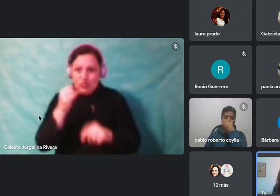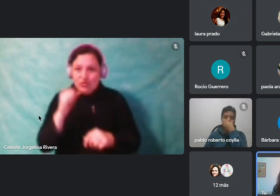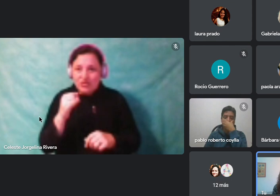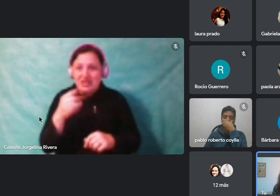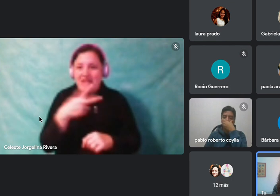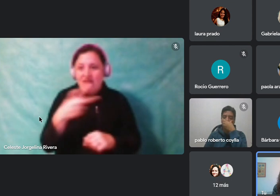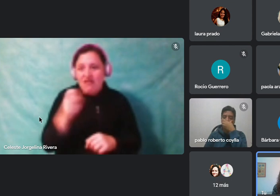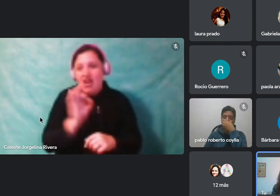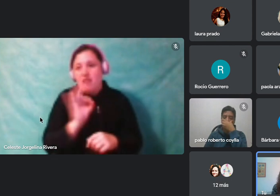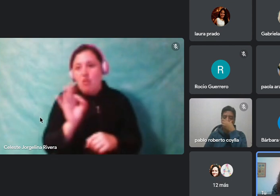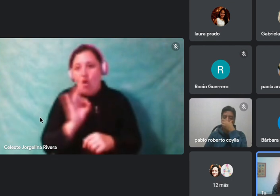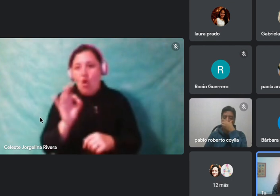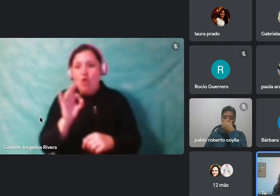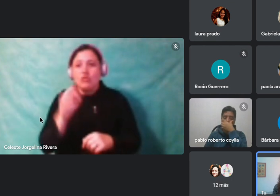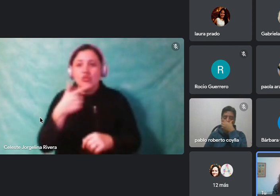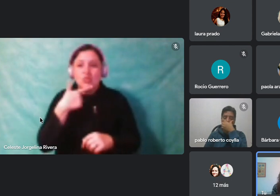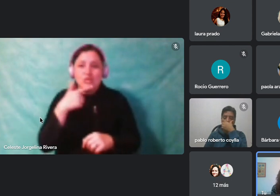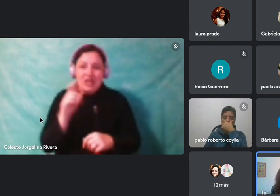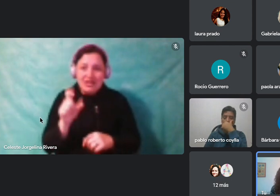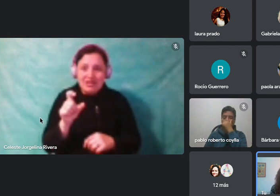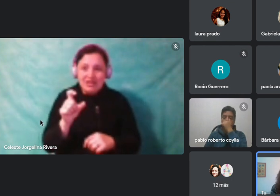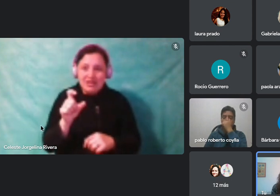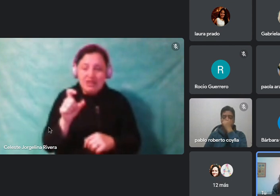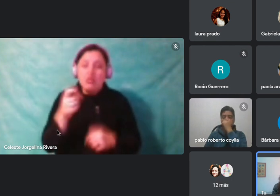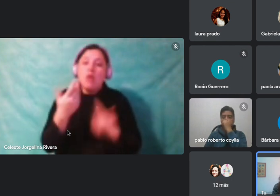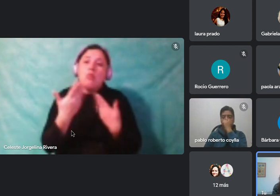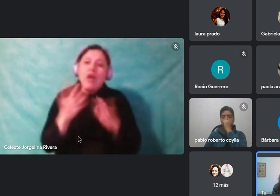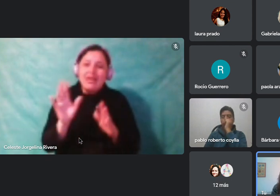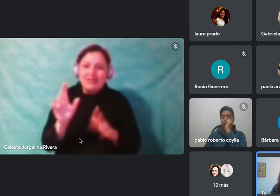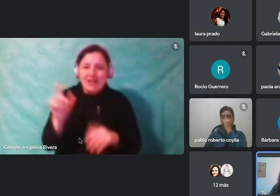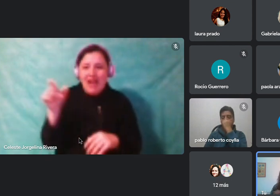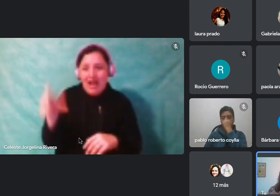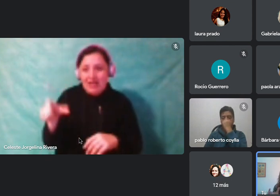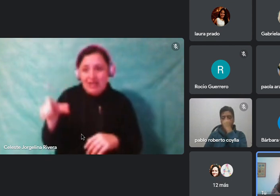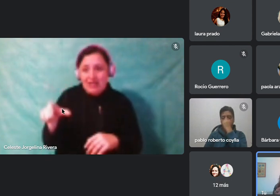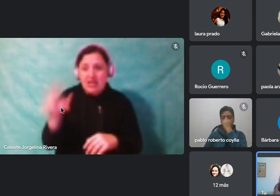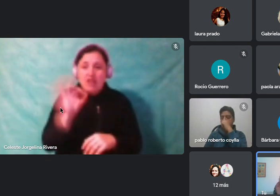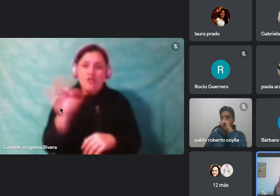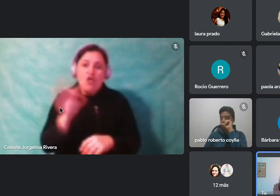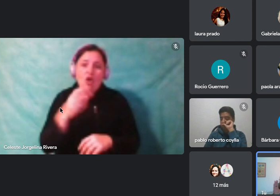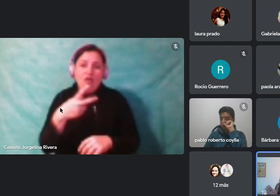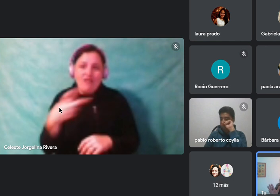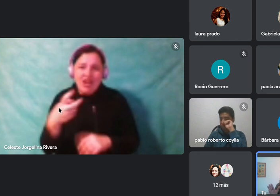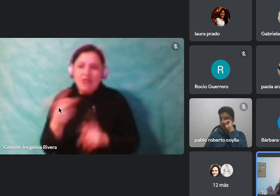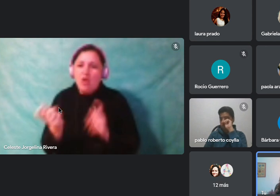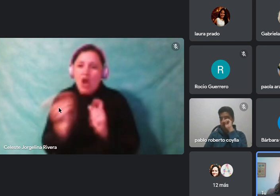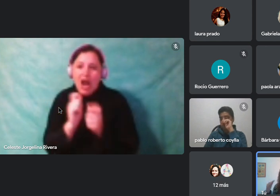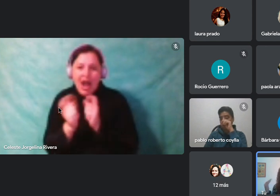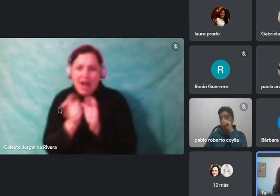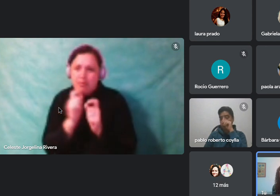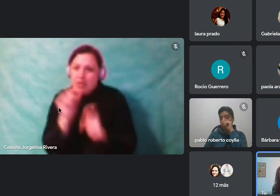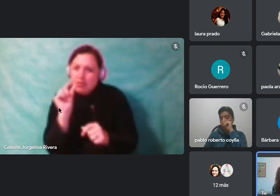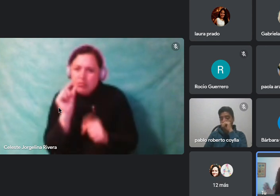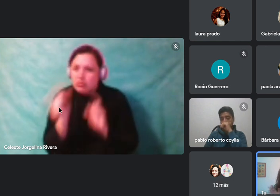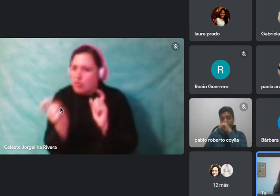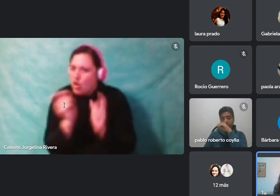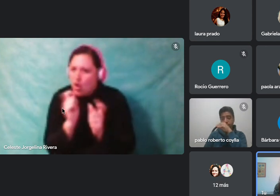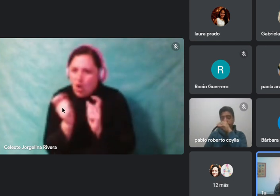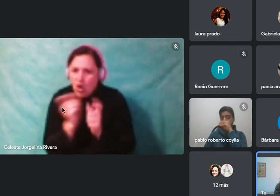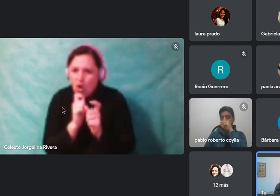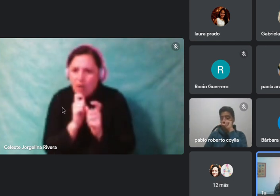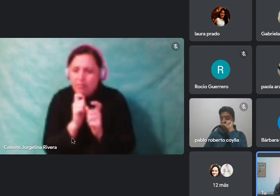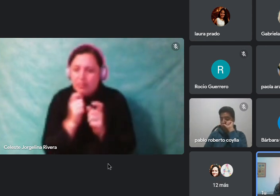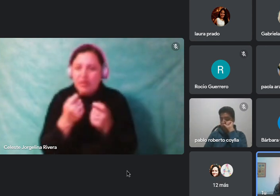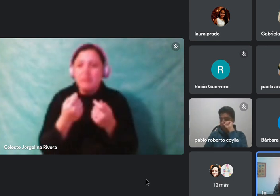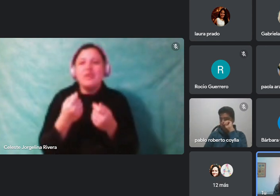o sustantivos. Hay algunas que pueden ser adjetivos y verbos también, o sea, cambian. Pero hay muchas, muchas que son verbos o